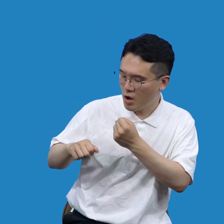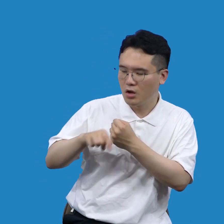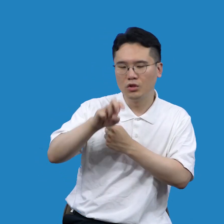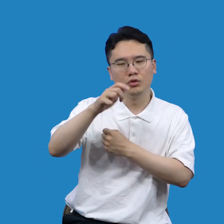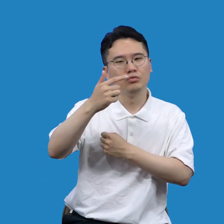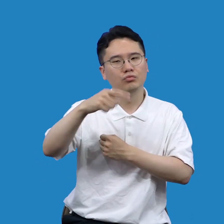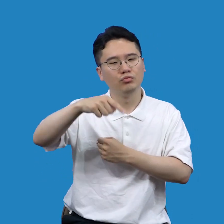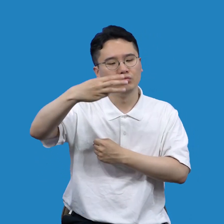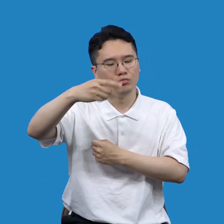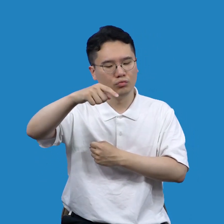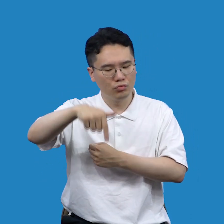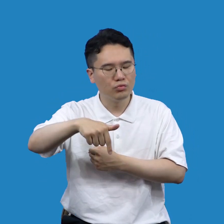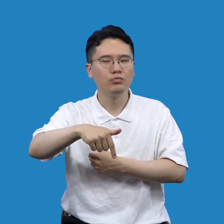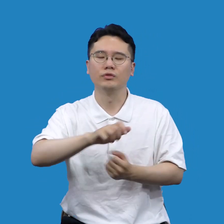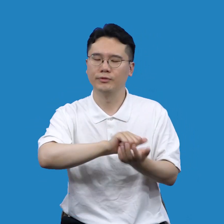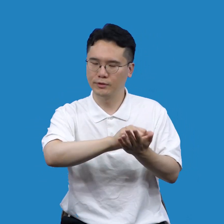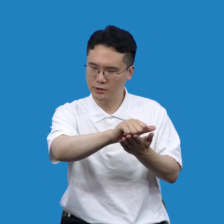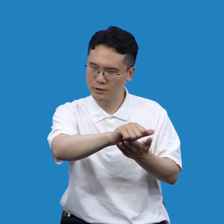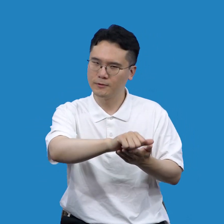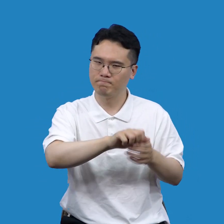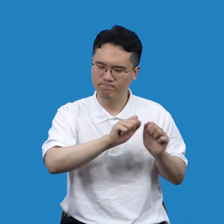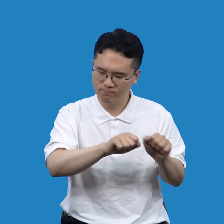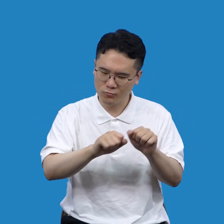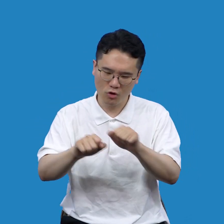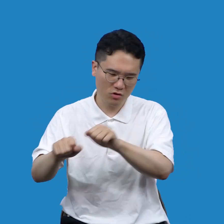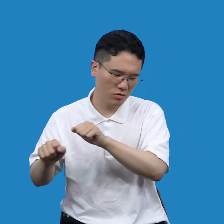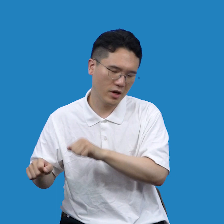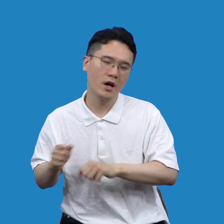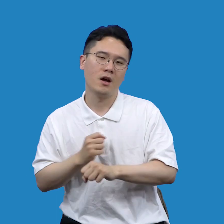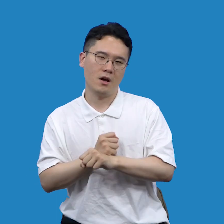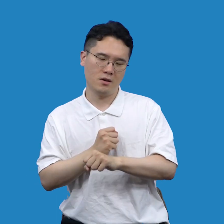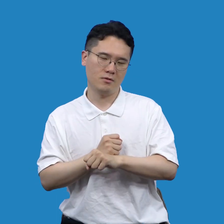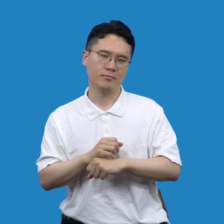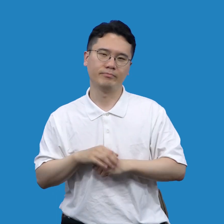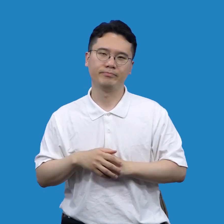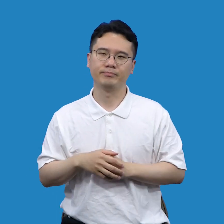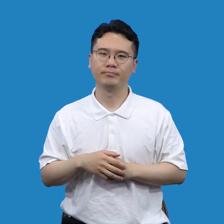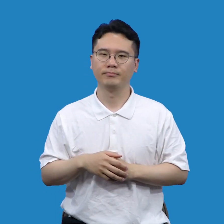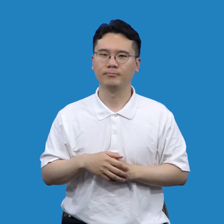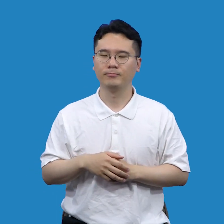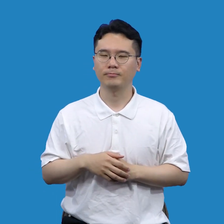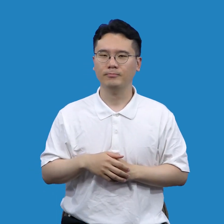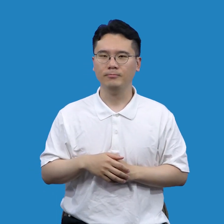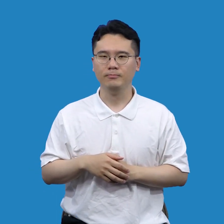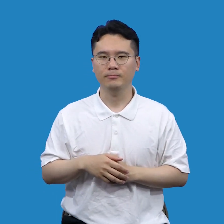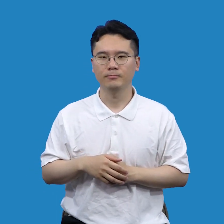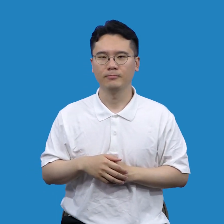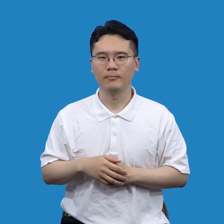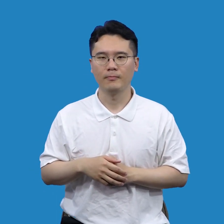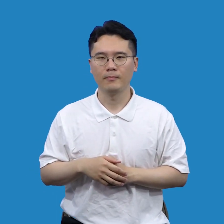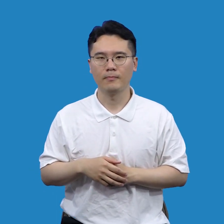그래서 집에서 깨끗이 청소하고 누룩을 없애는 그런 행사를 진행합니다.